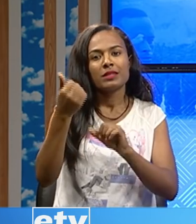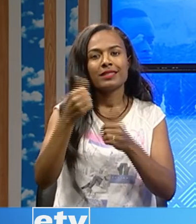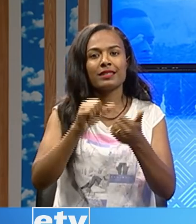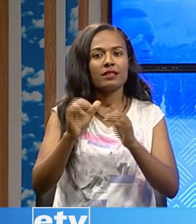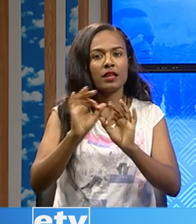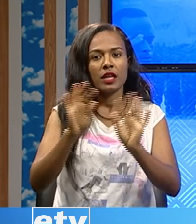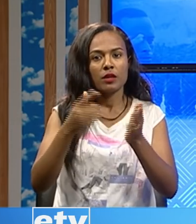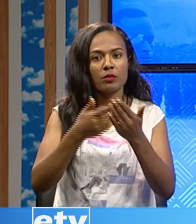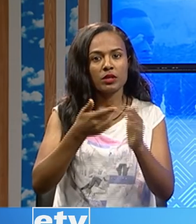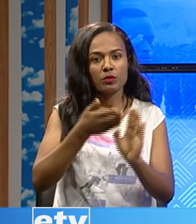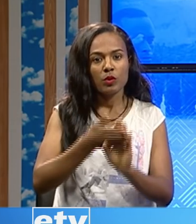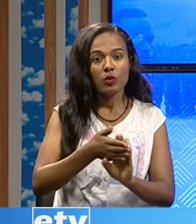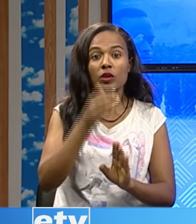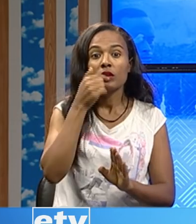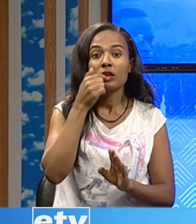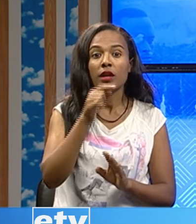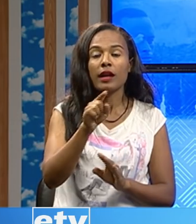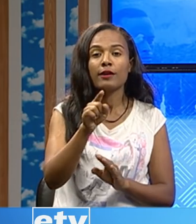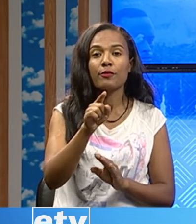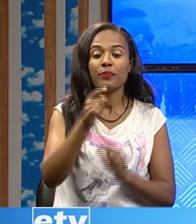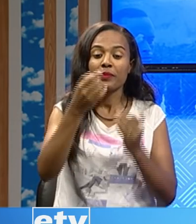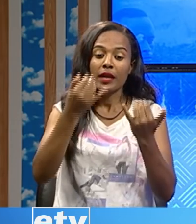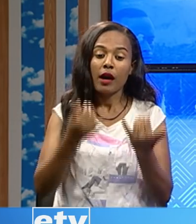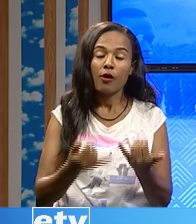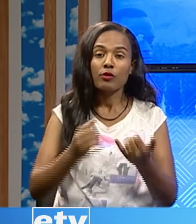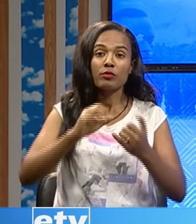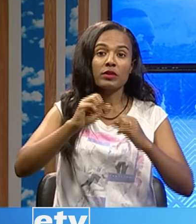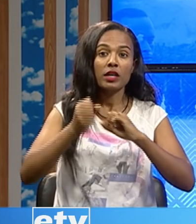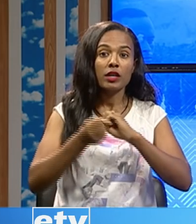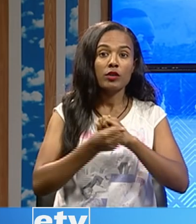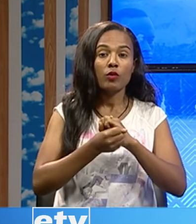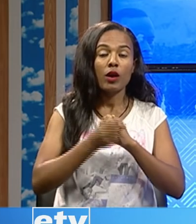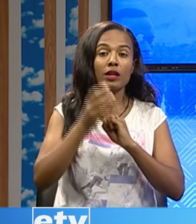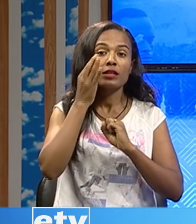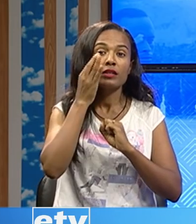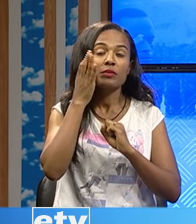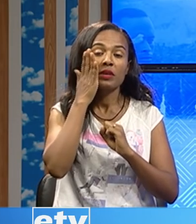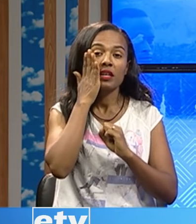በኩል እንዳልነው አውዱን ተቀይሯል። ቲፒኤልኤፍ